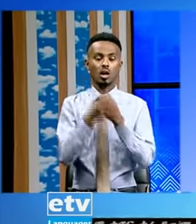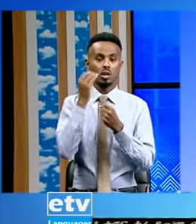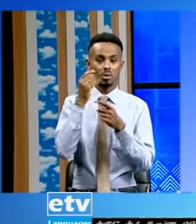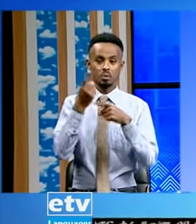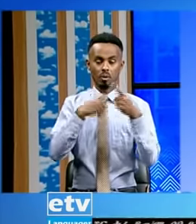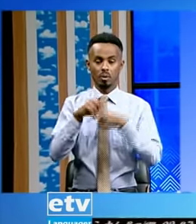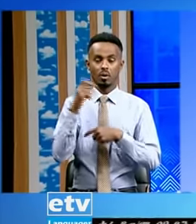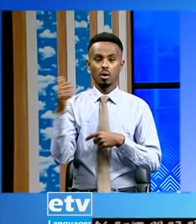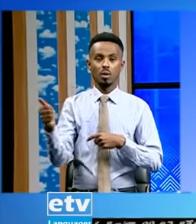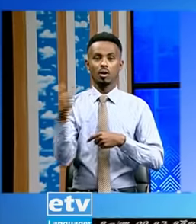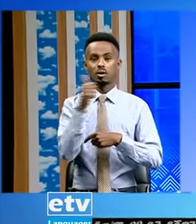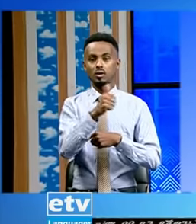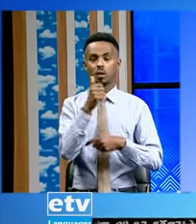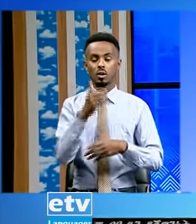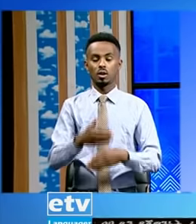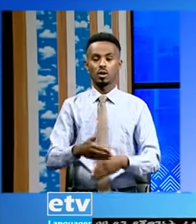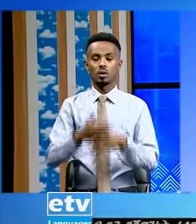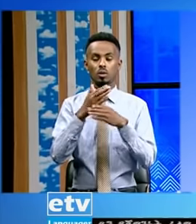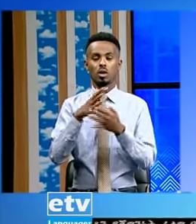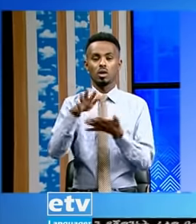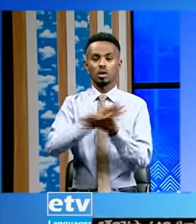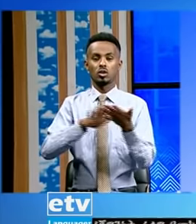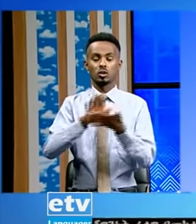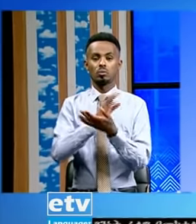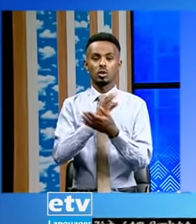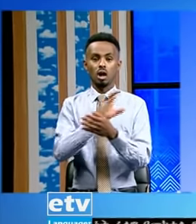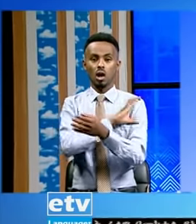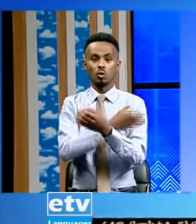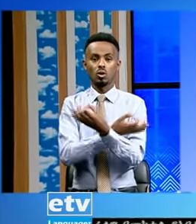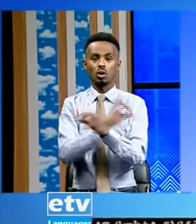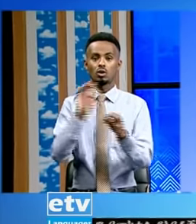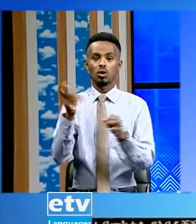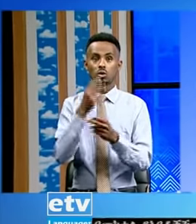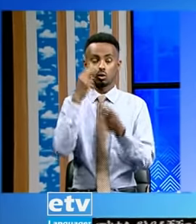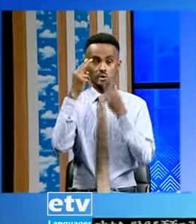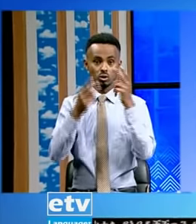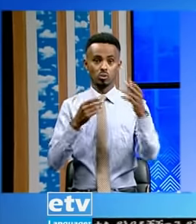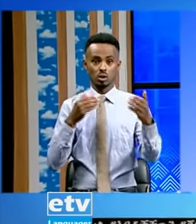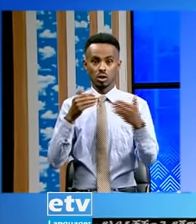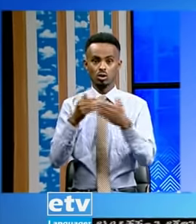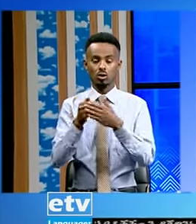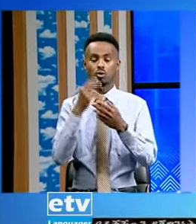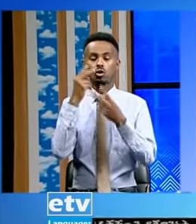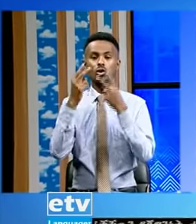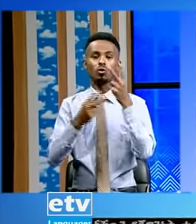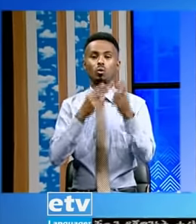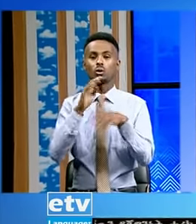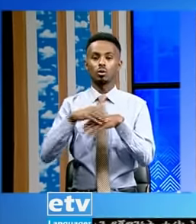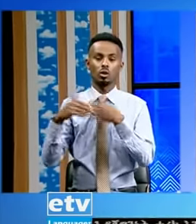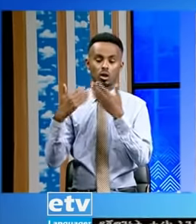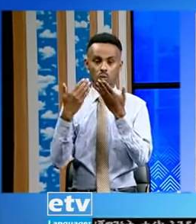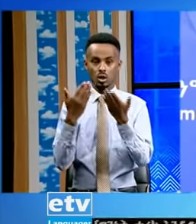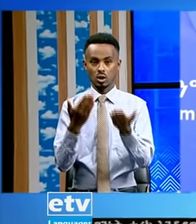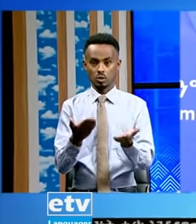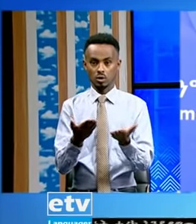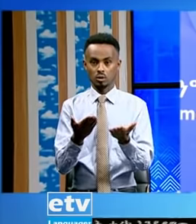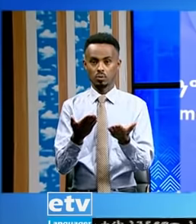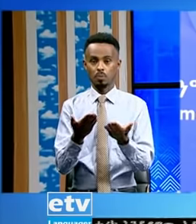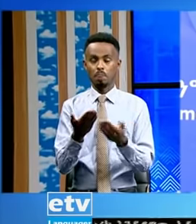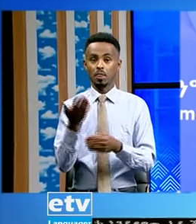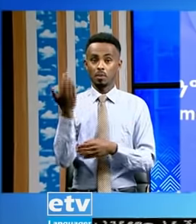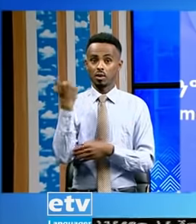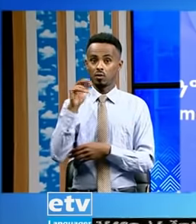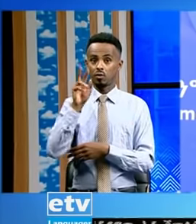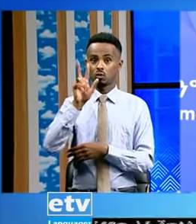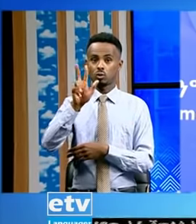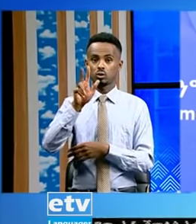በመምጣት በአዲስ አበባ የተገነቡና ከሽብር ኃይሉ ነጻ የሆኑ የቱሪስት መዳረሻዎችን እንዲጎበኙ ጥሪ ቀርቦላቸዋል።